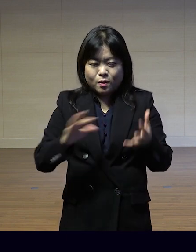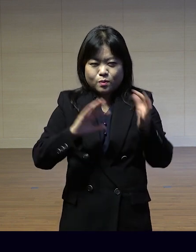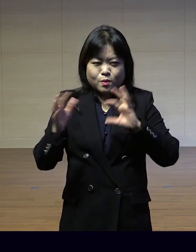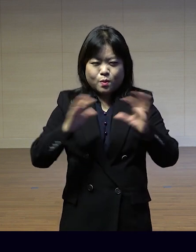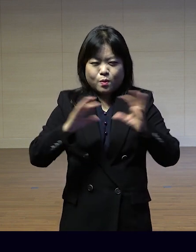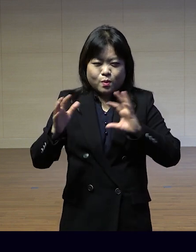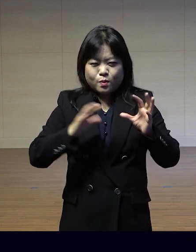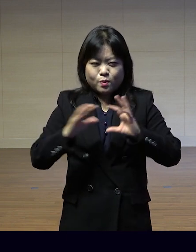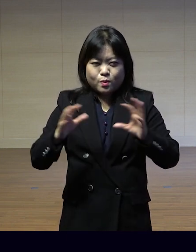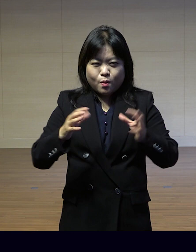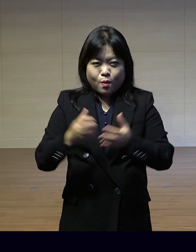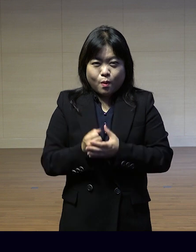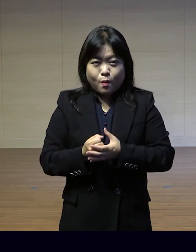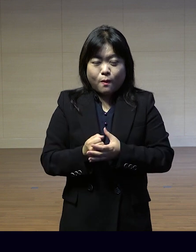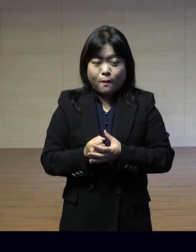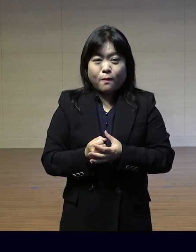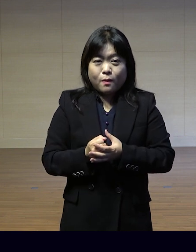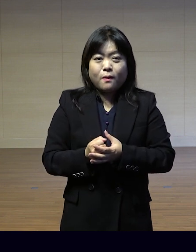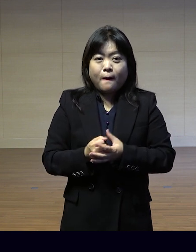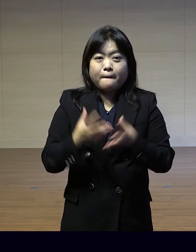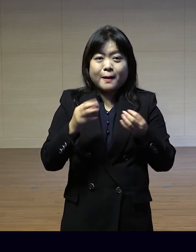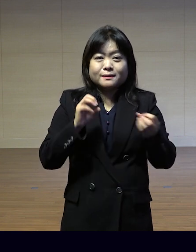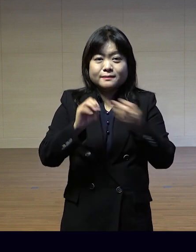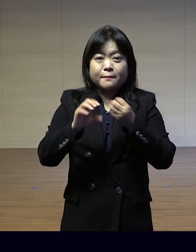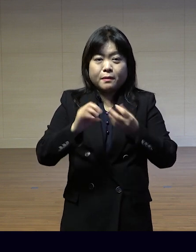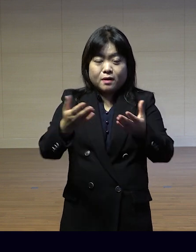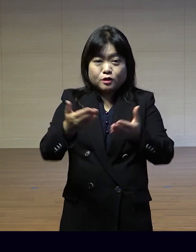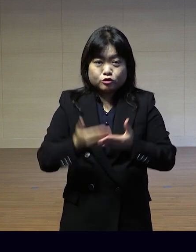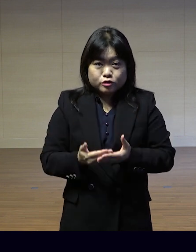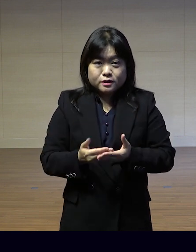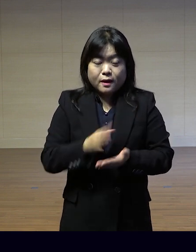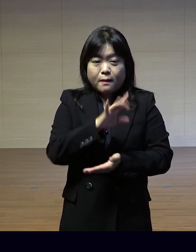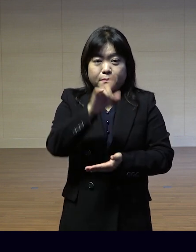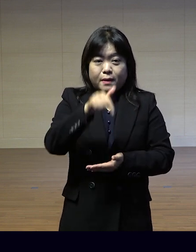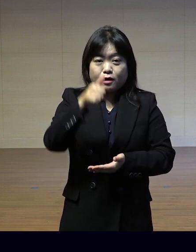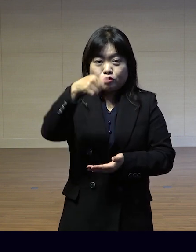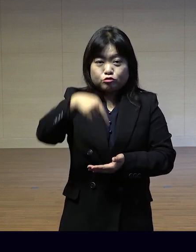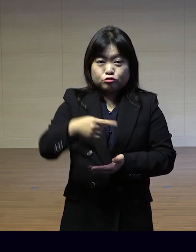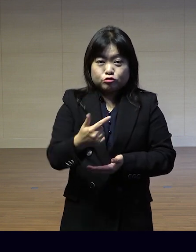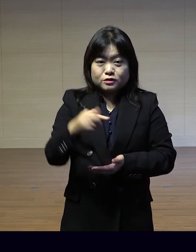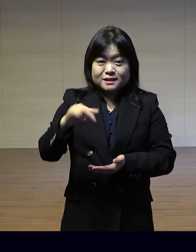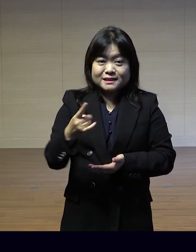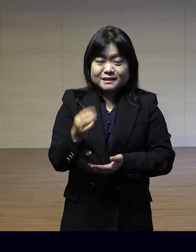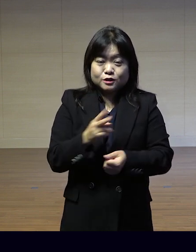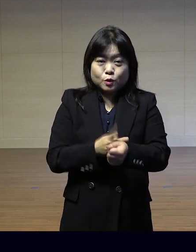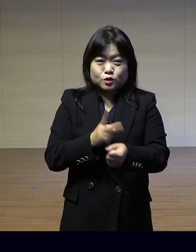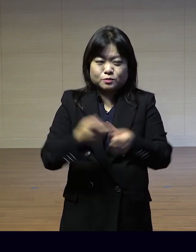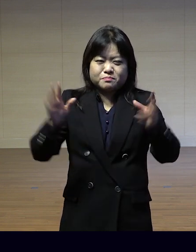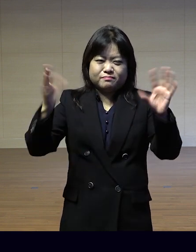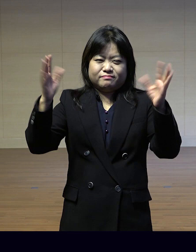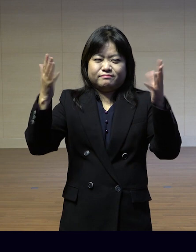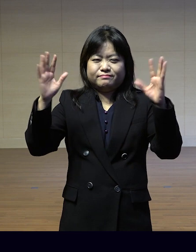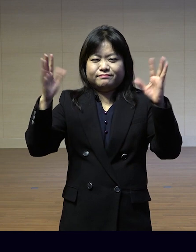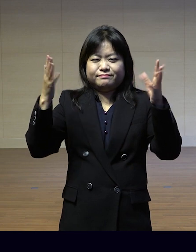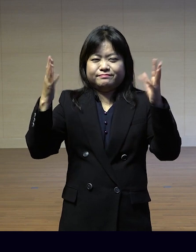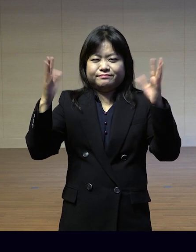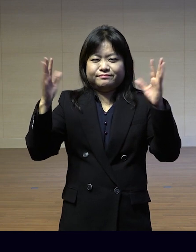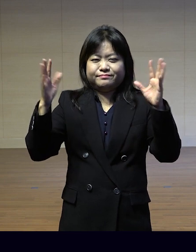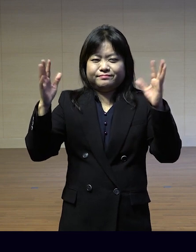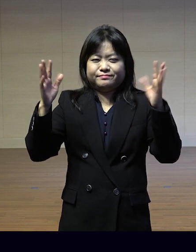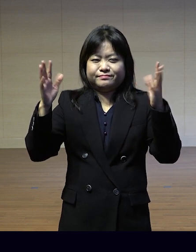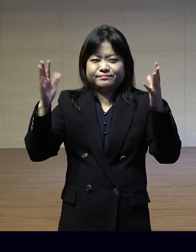토론을 통해서 더 많은 답변을 해주신 우리 백훈성 교수님께 여러분 큰 격려의 박수 한번 부탁을